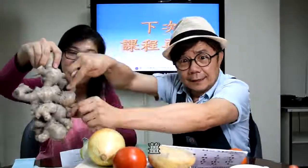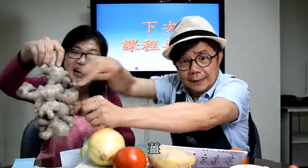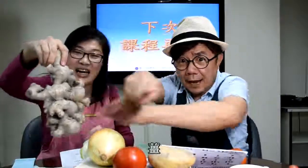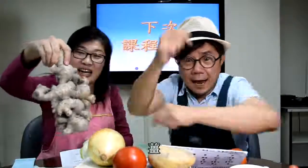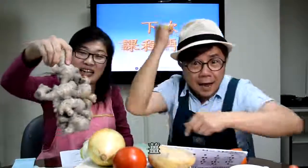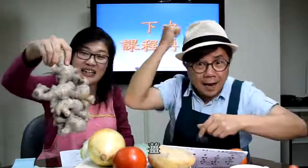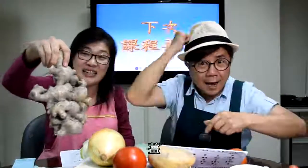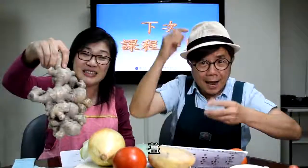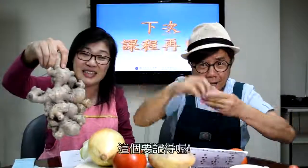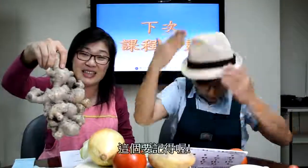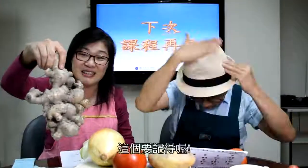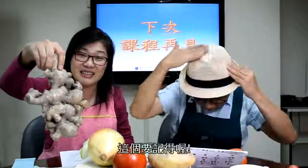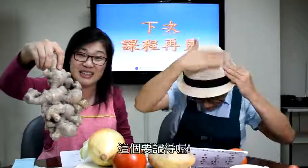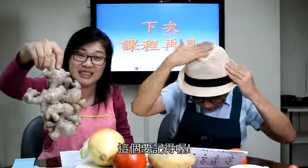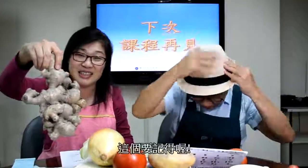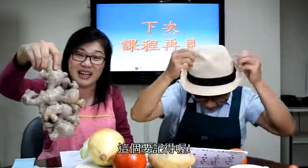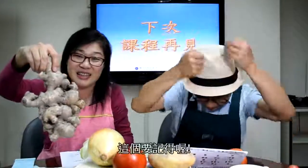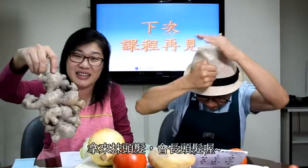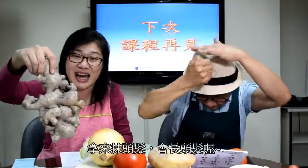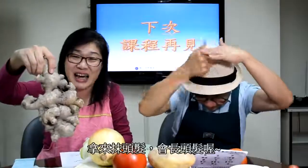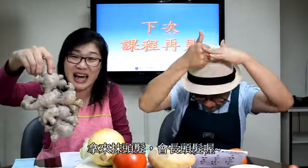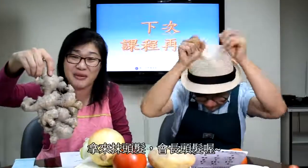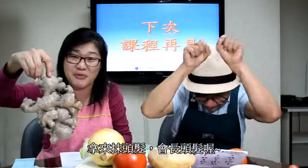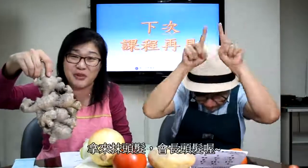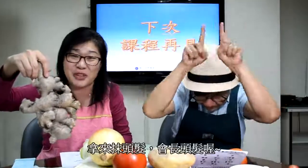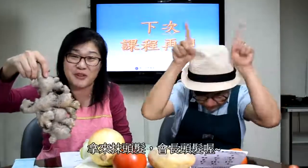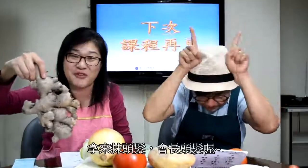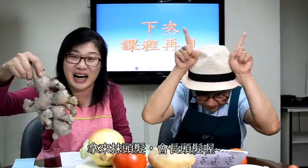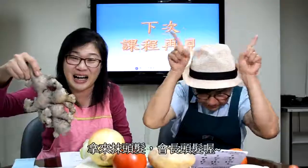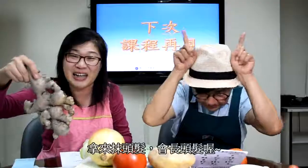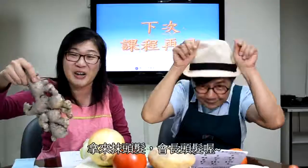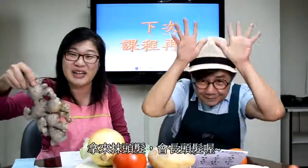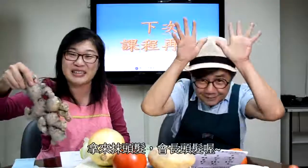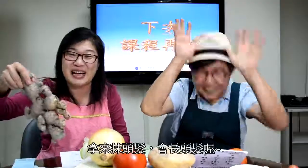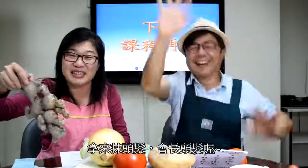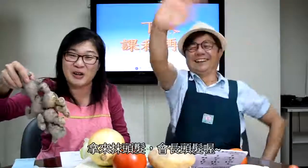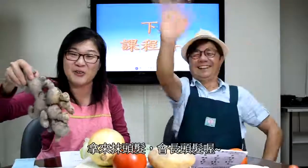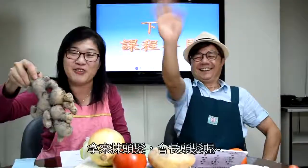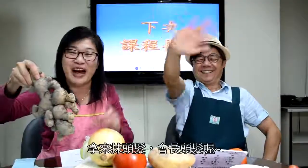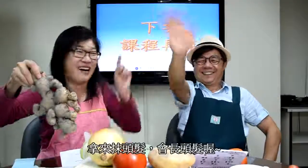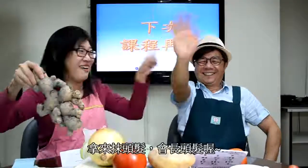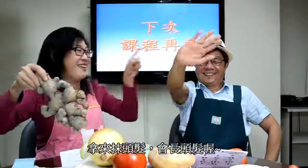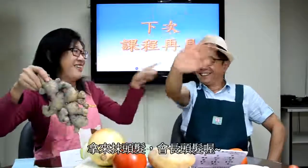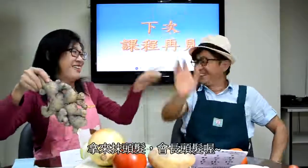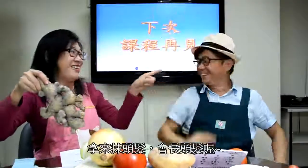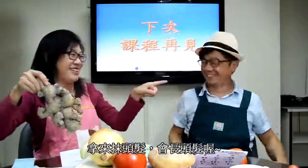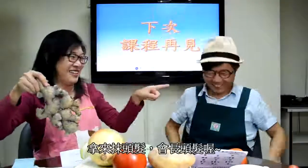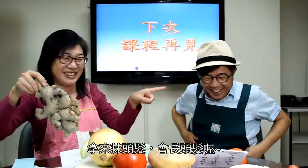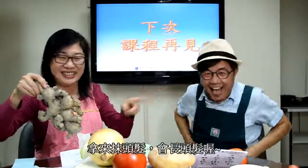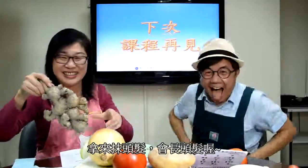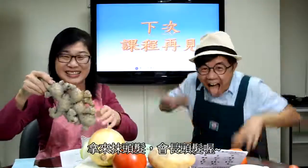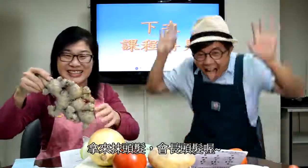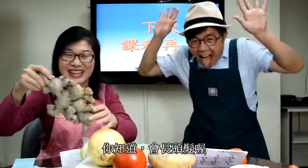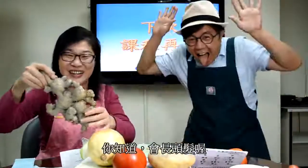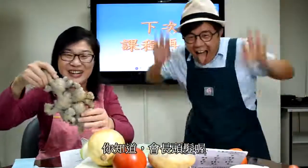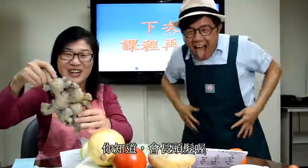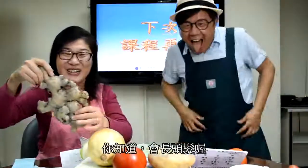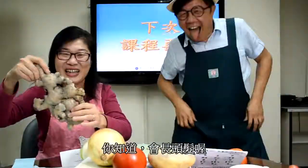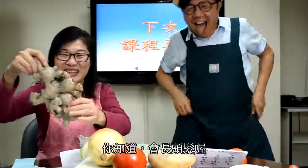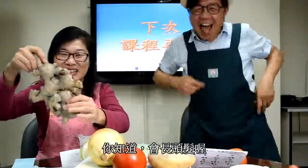姜，这个要记得拿来抹头发，会长头发哦，你一定知道会长